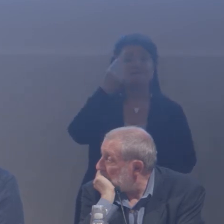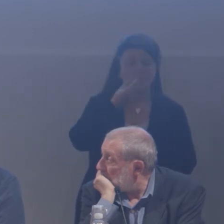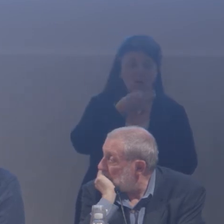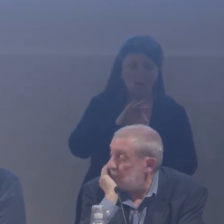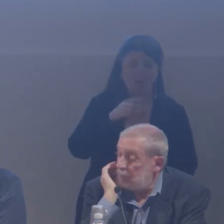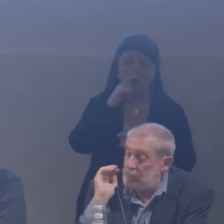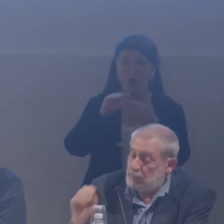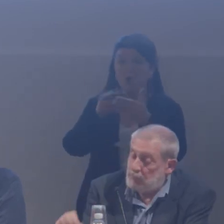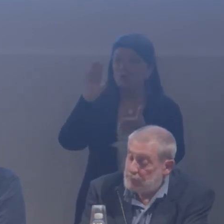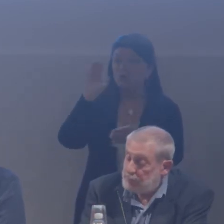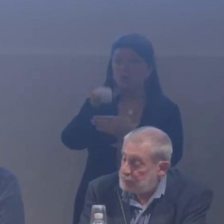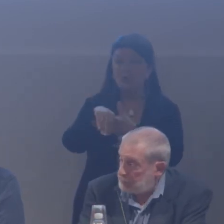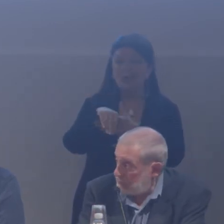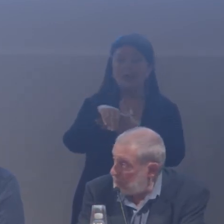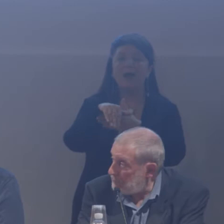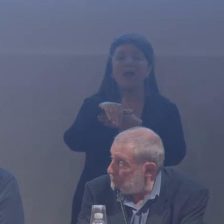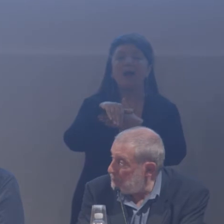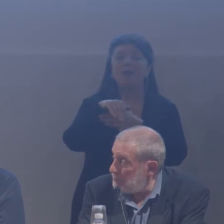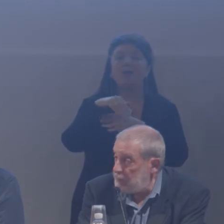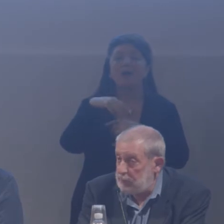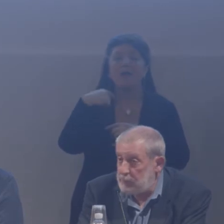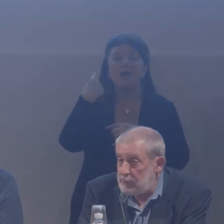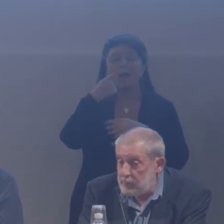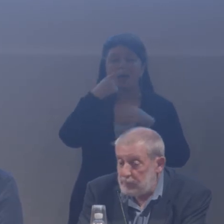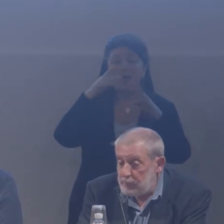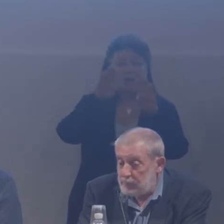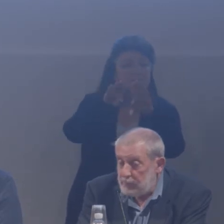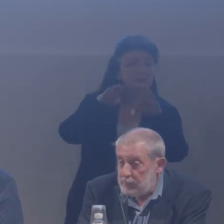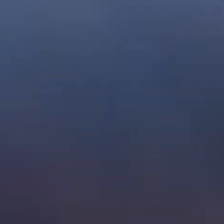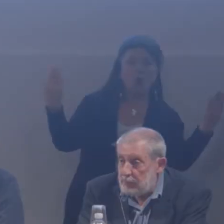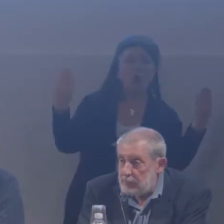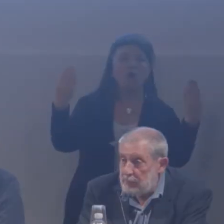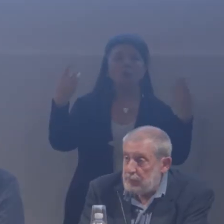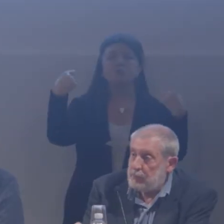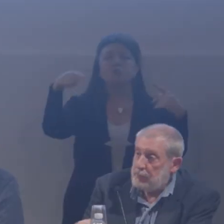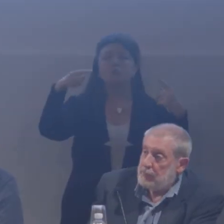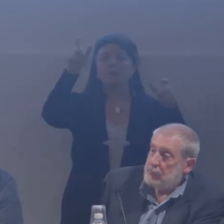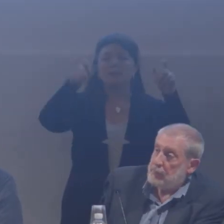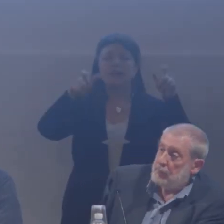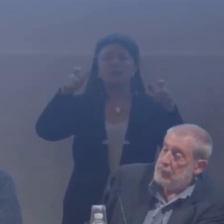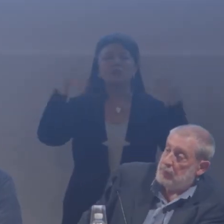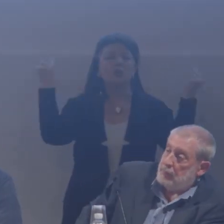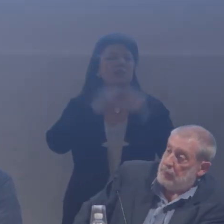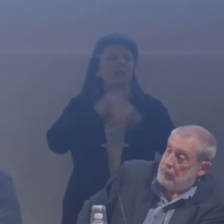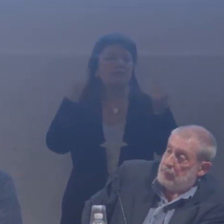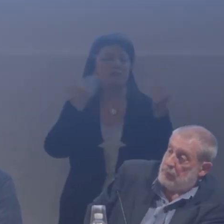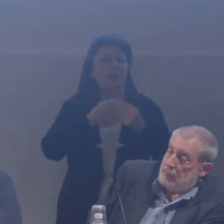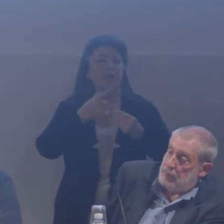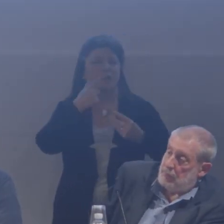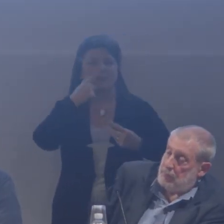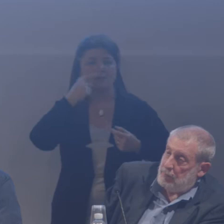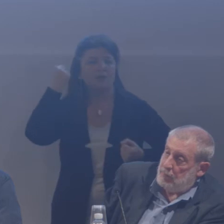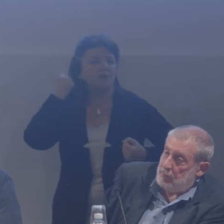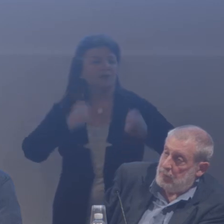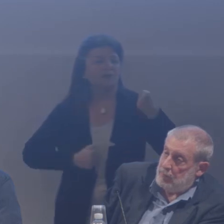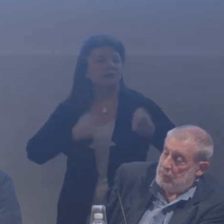superare, di smascherare l'indifferenza della gente, di creare una rivolta morale e una, come